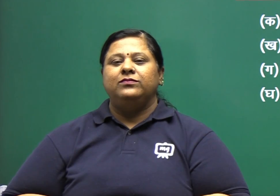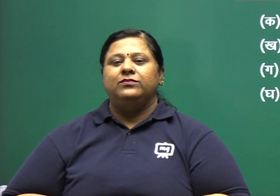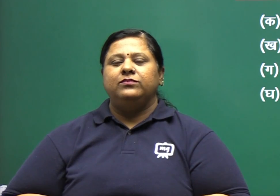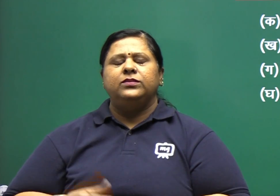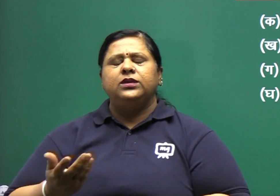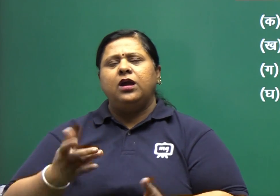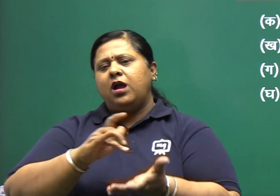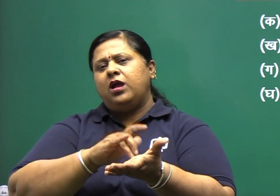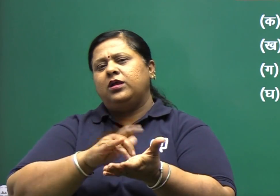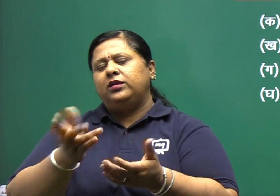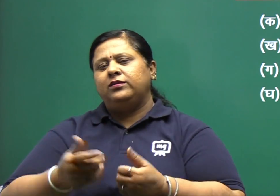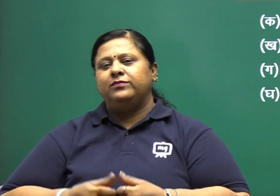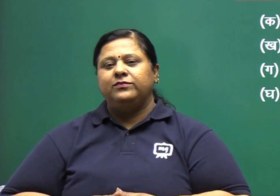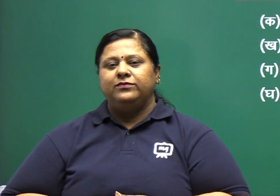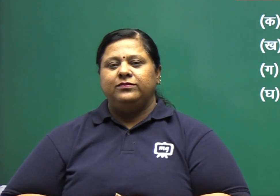कहाँ की?